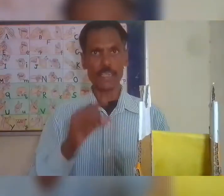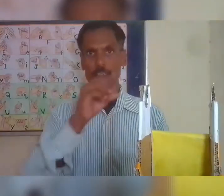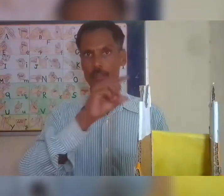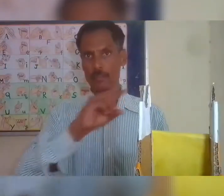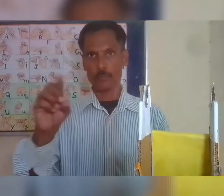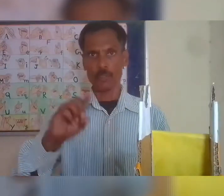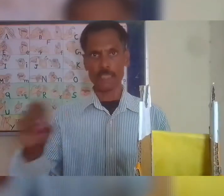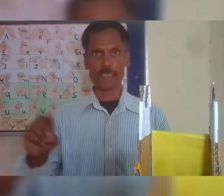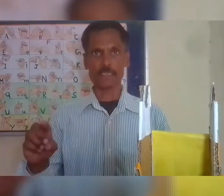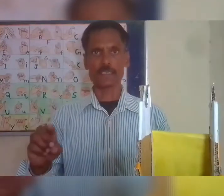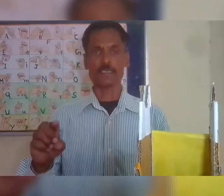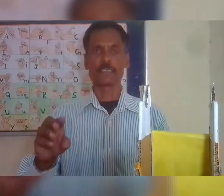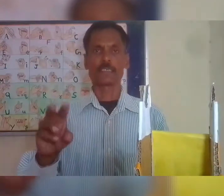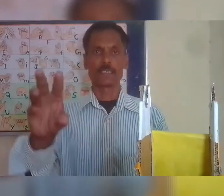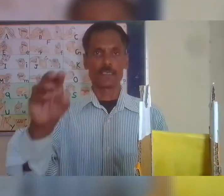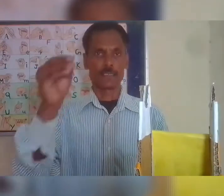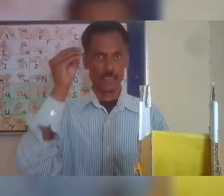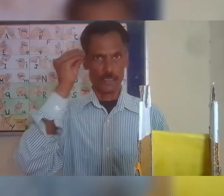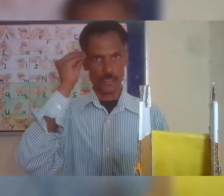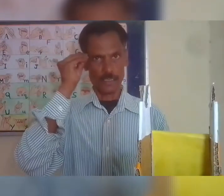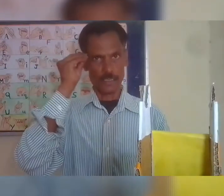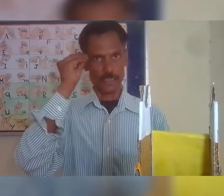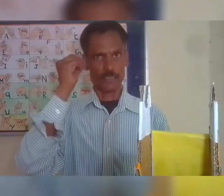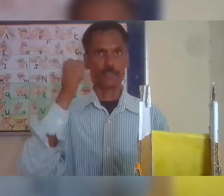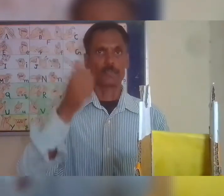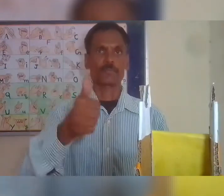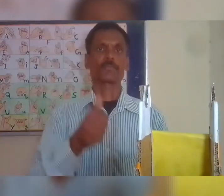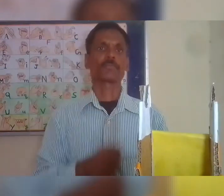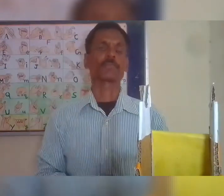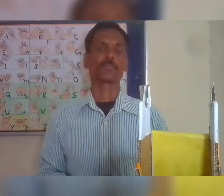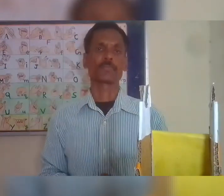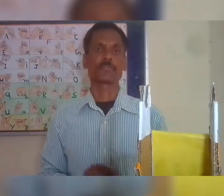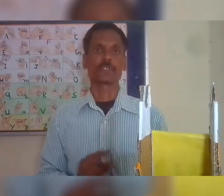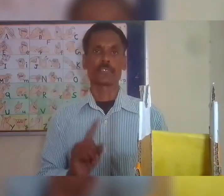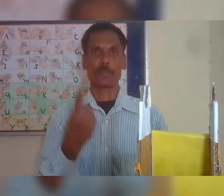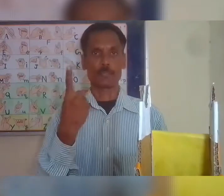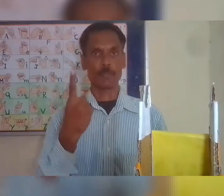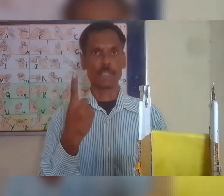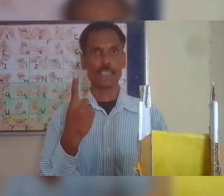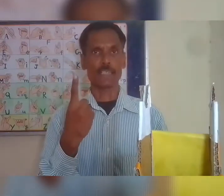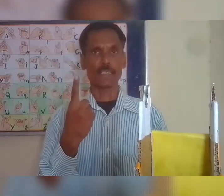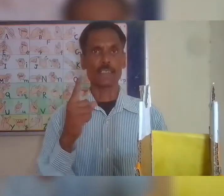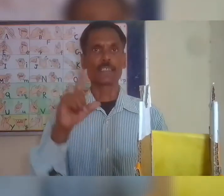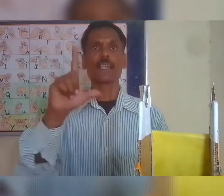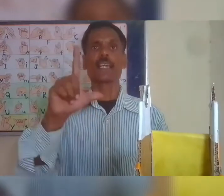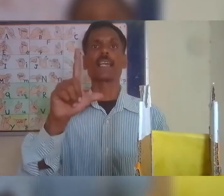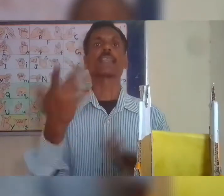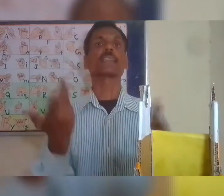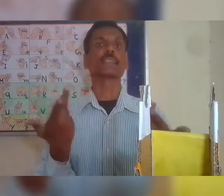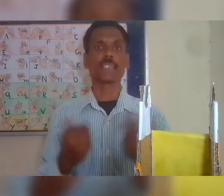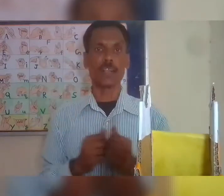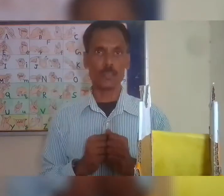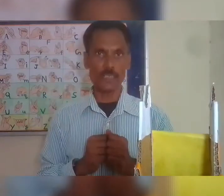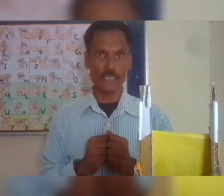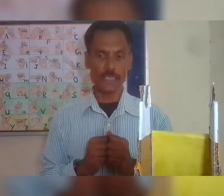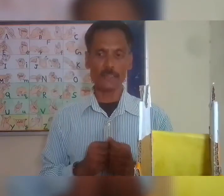वायर्स सीखेंगे सबसे पहले एल क्या होता है